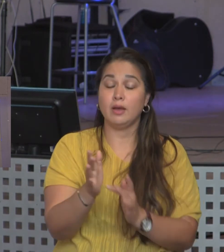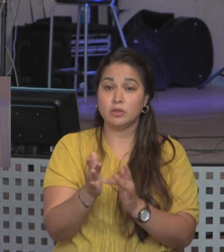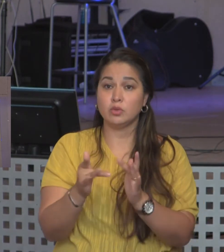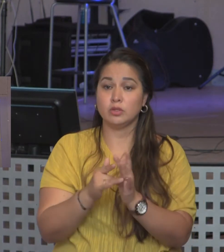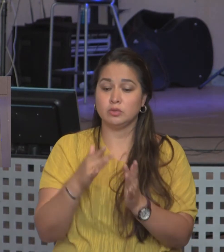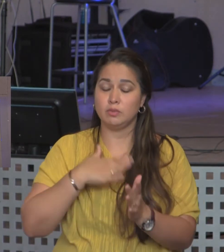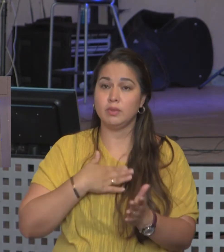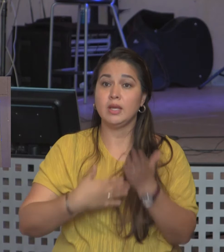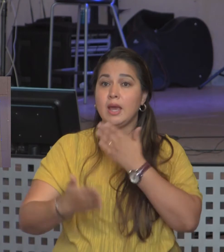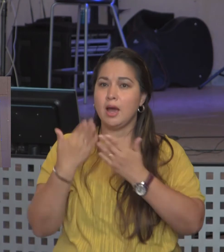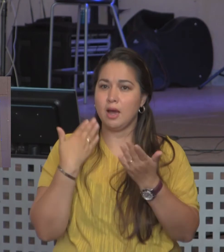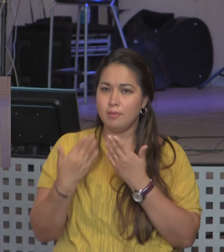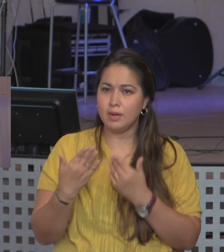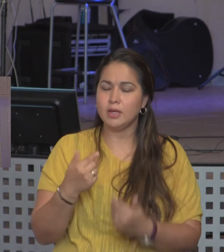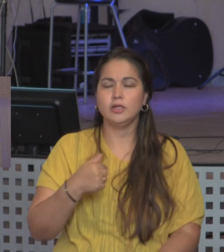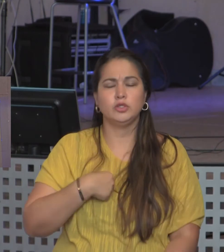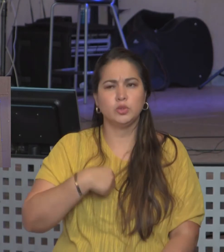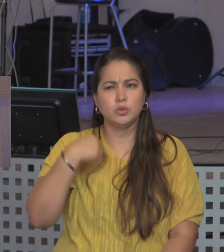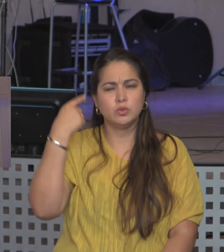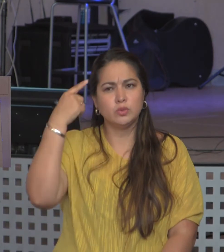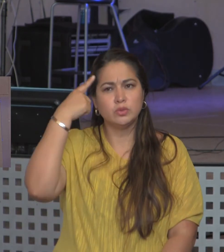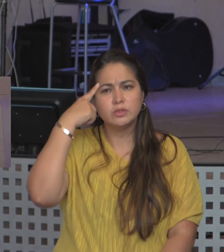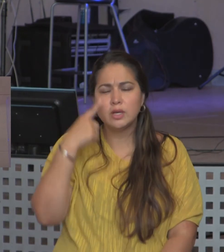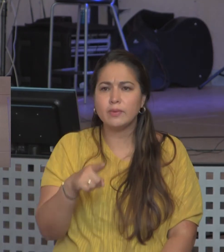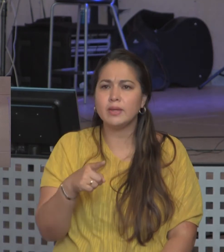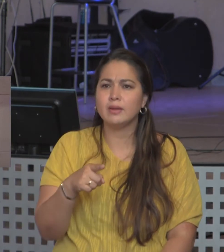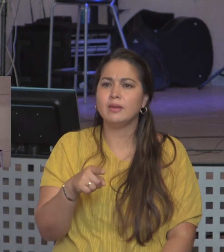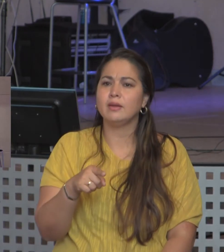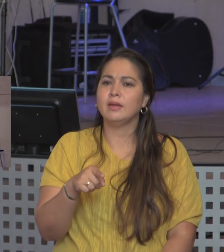ya no tengo problema con ello.